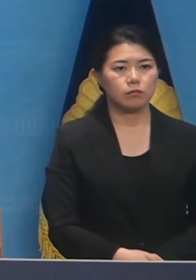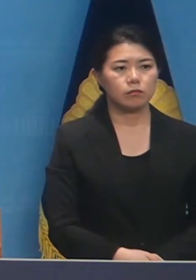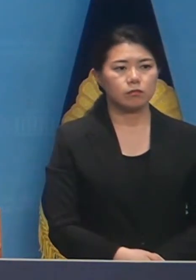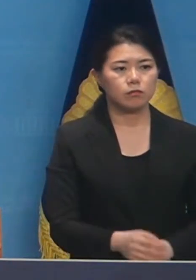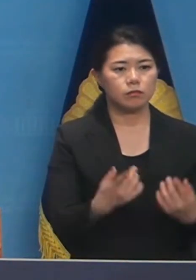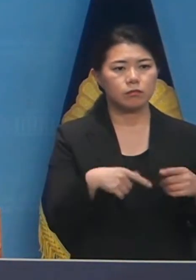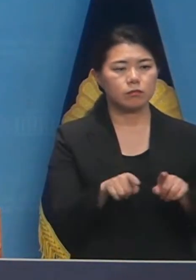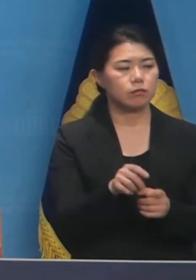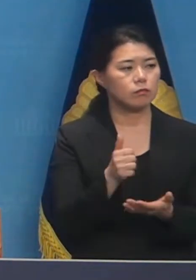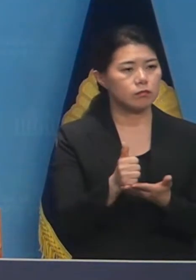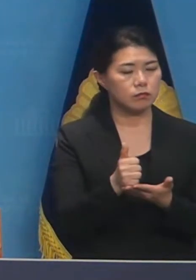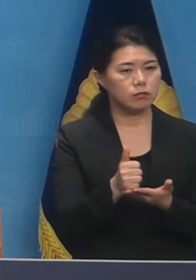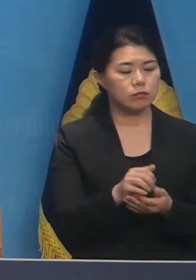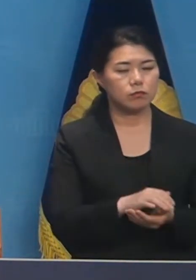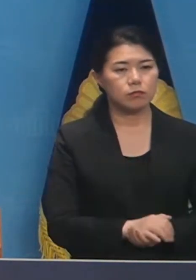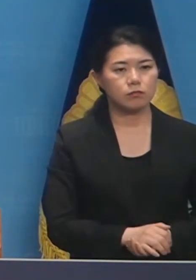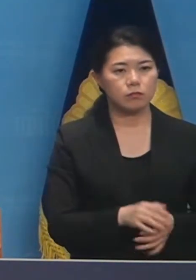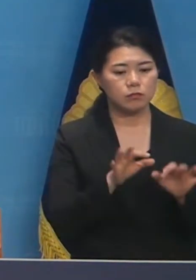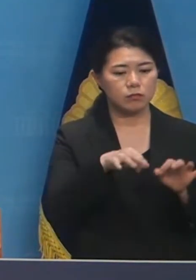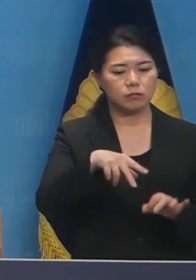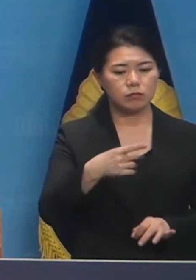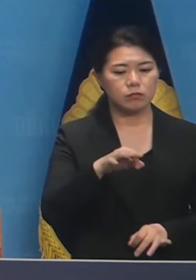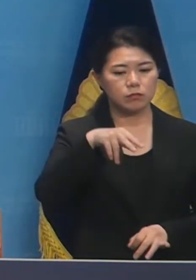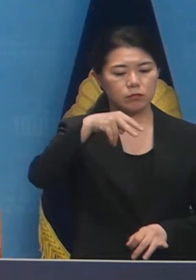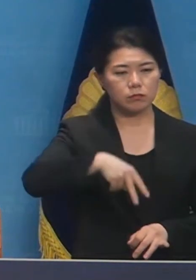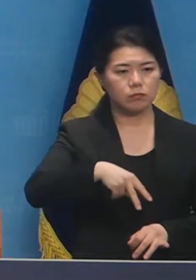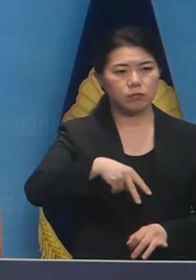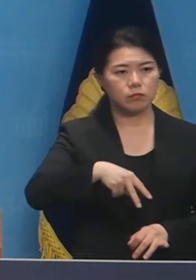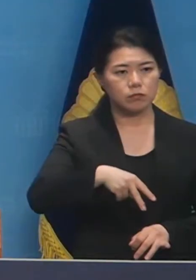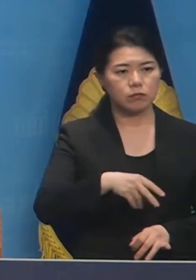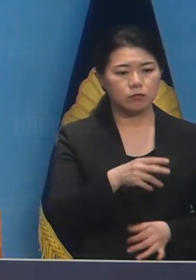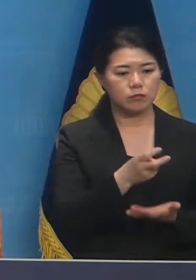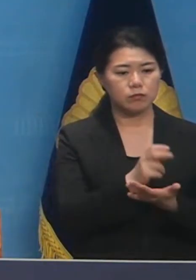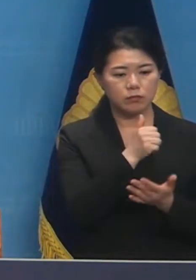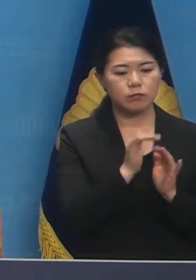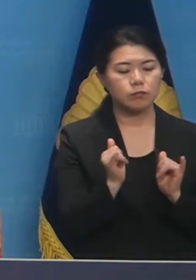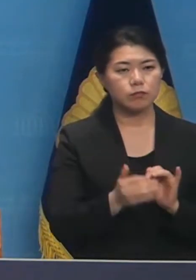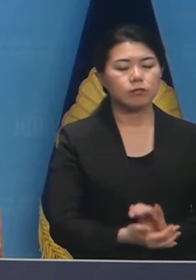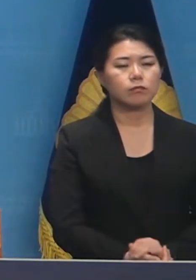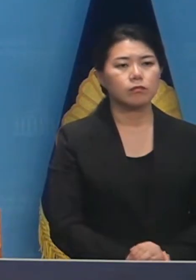예자연 공동대표 김승규 변호사입니다.